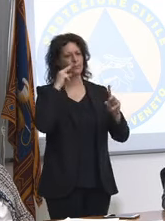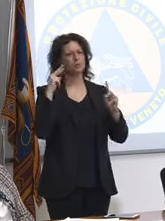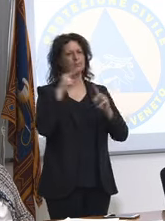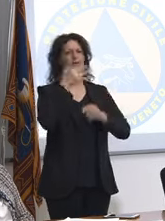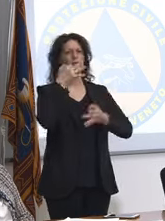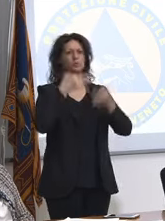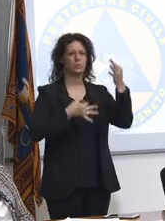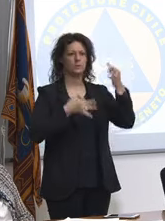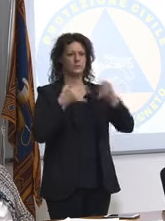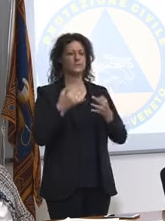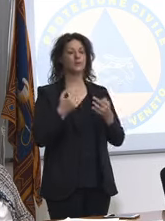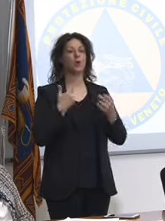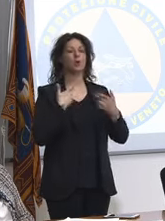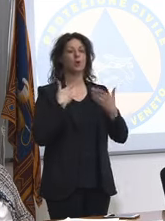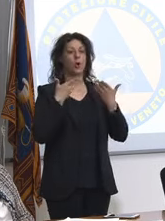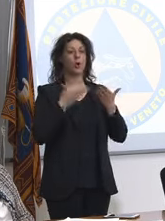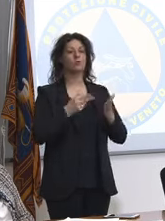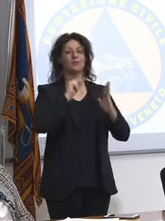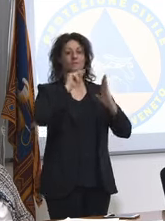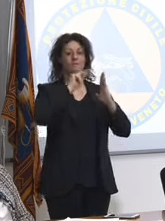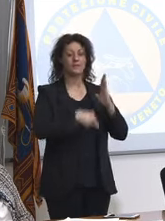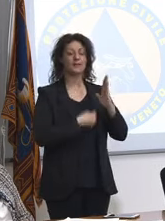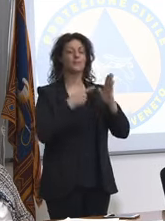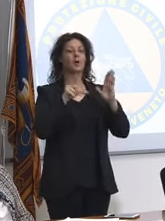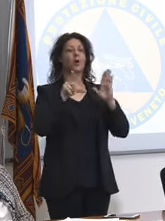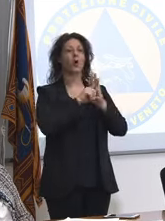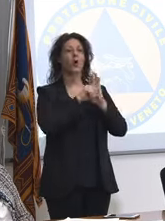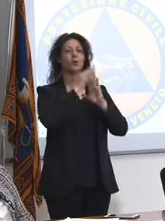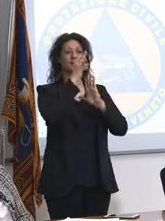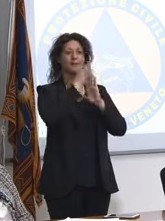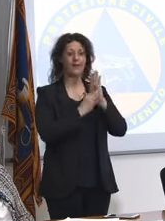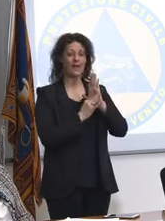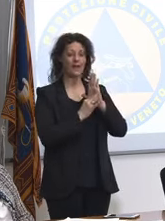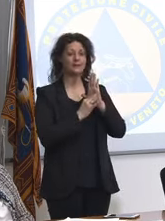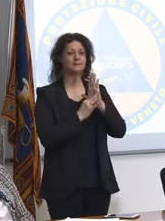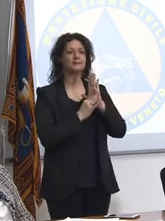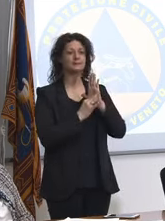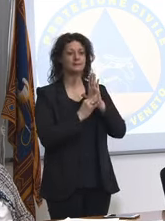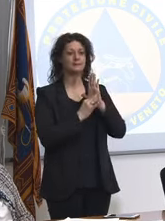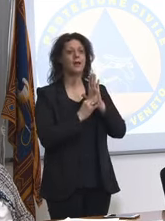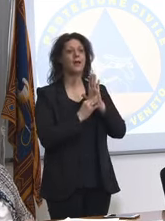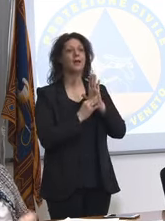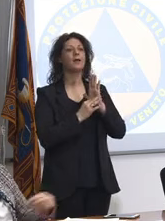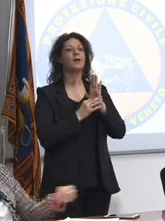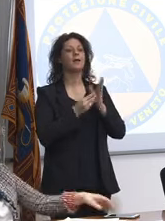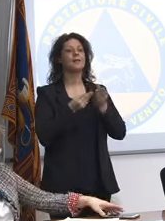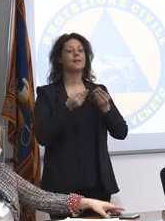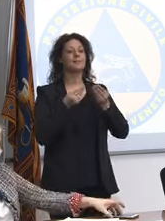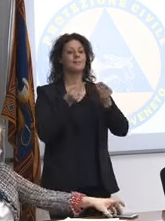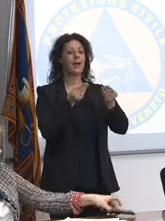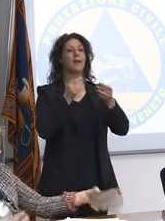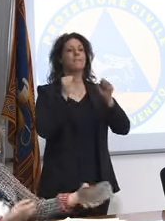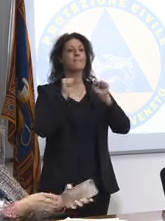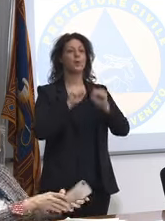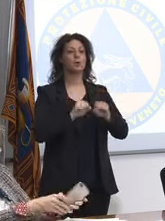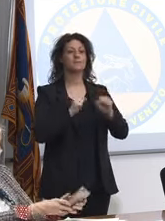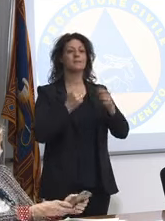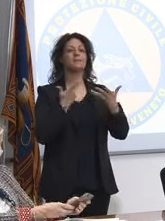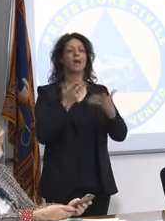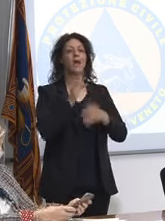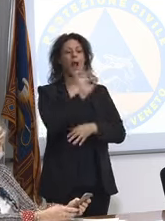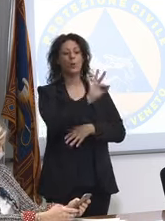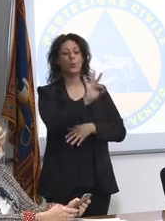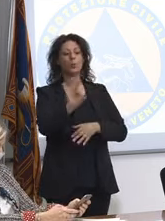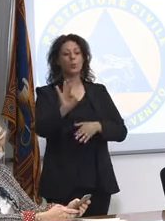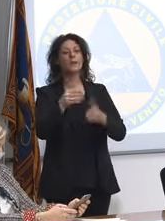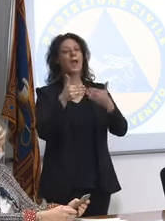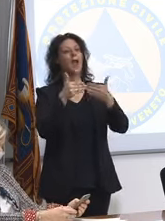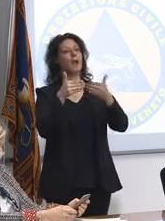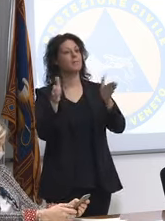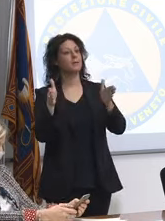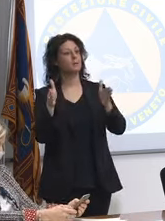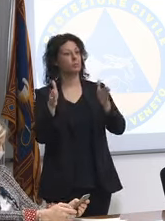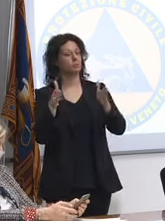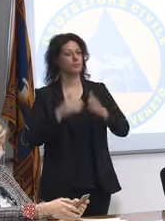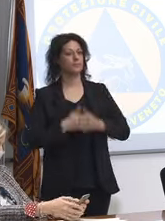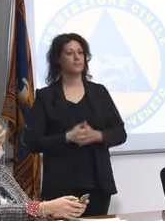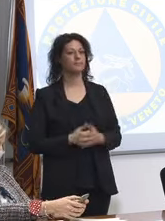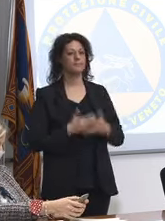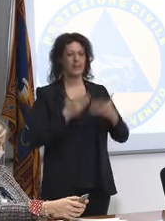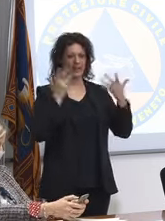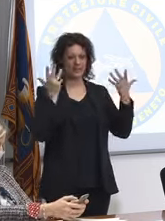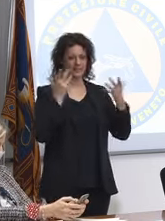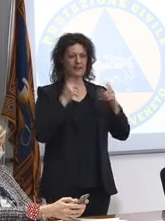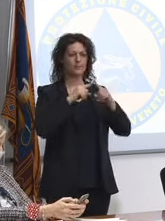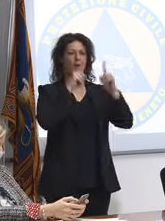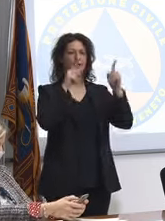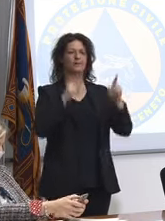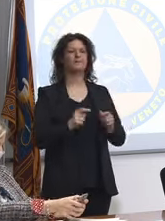una ordinanza che sostanzialmente mette in linea, dà delle aperture rispetto ad alcune attività. Allora, attività